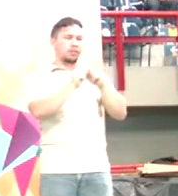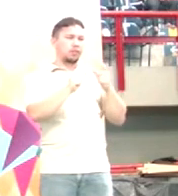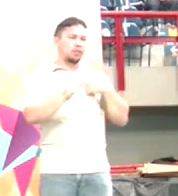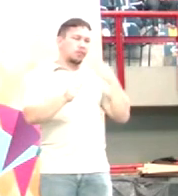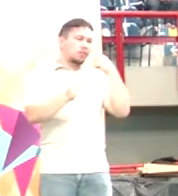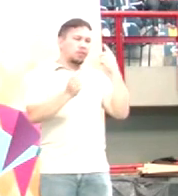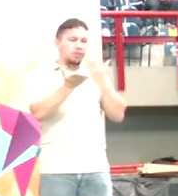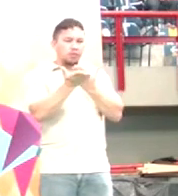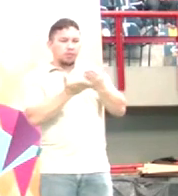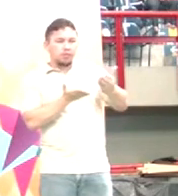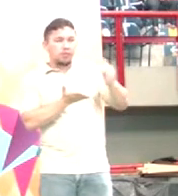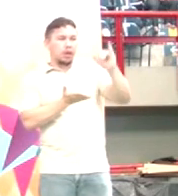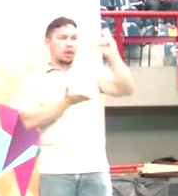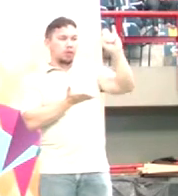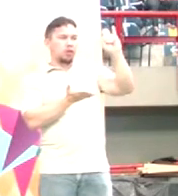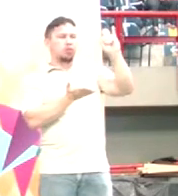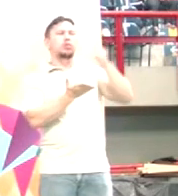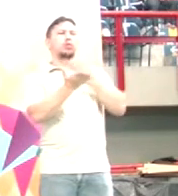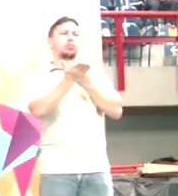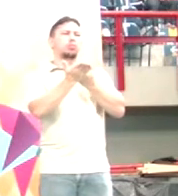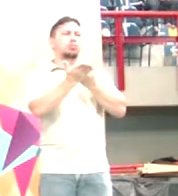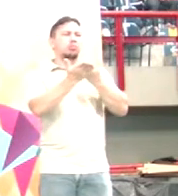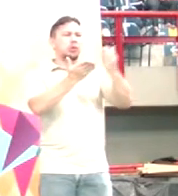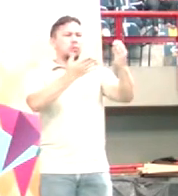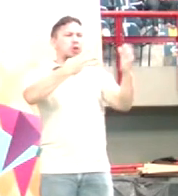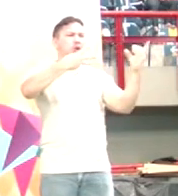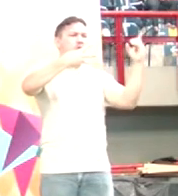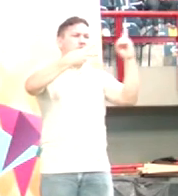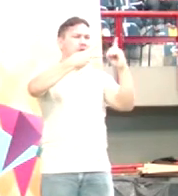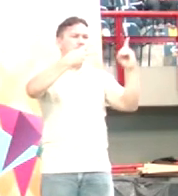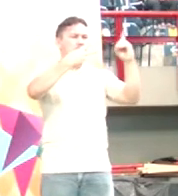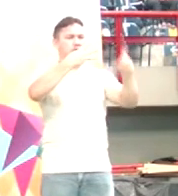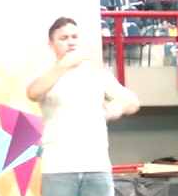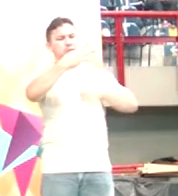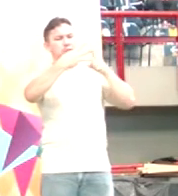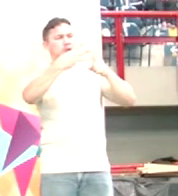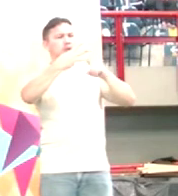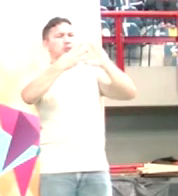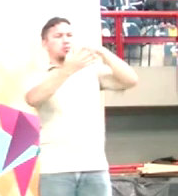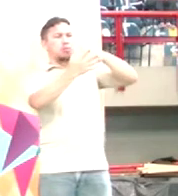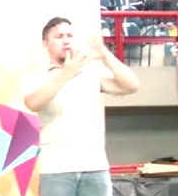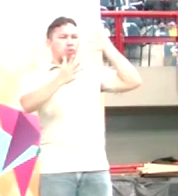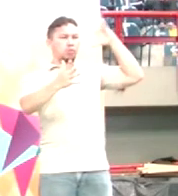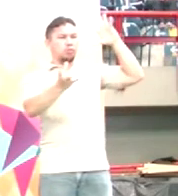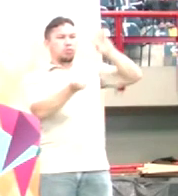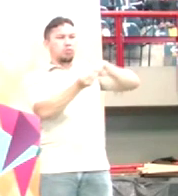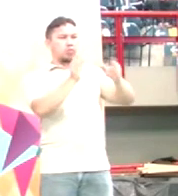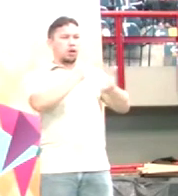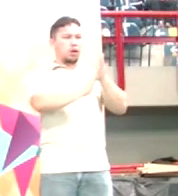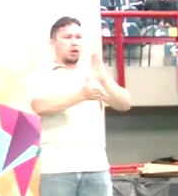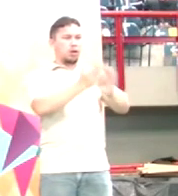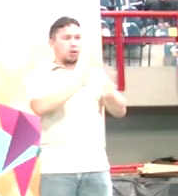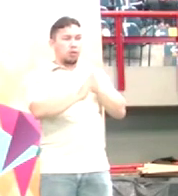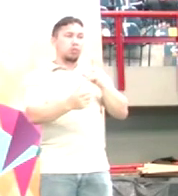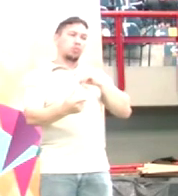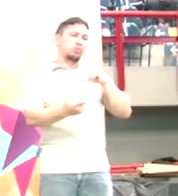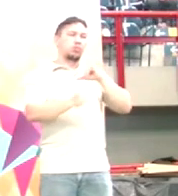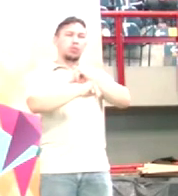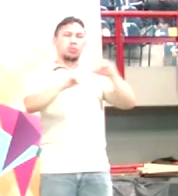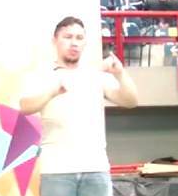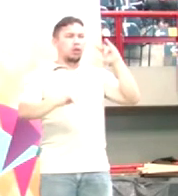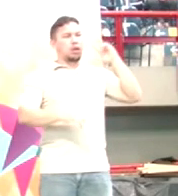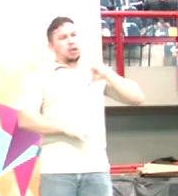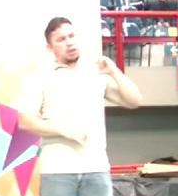e iremos até a conclusão. E eu gostaria inicialmente de lembrá-los que a redação